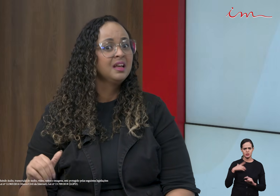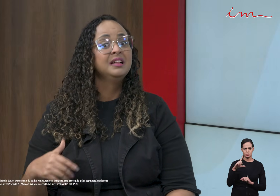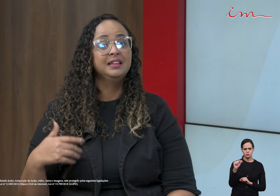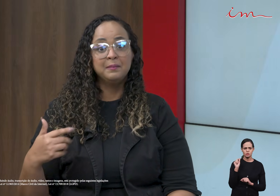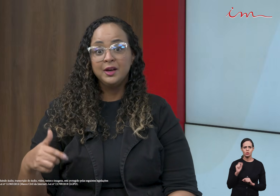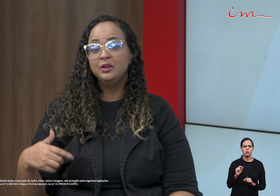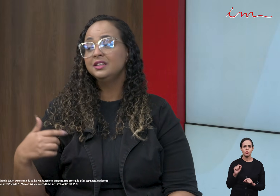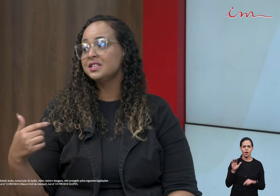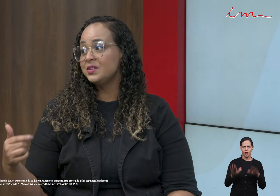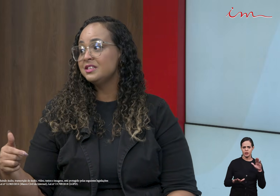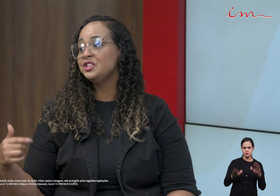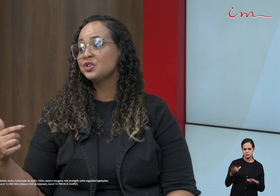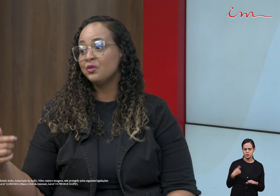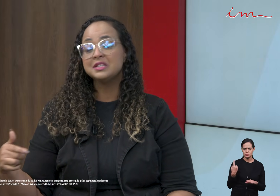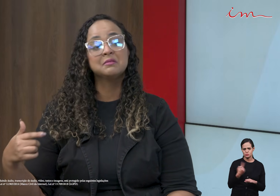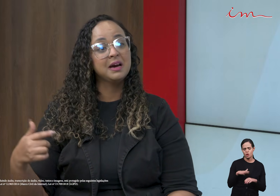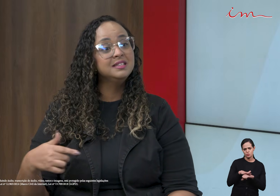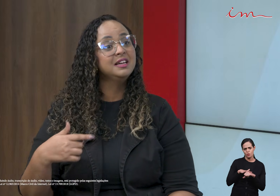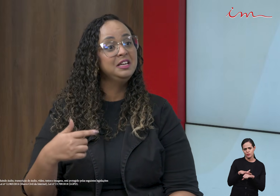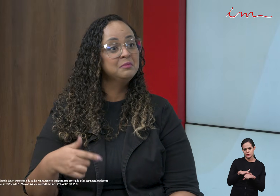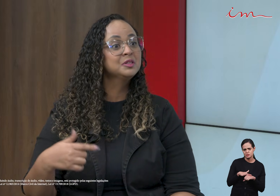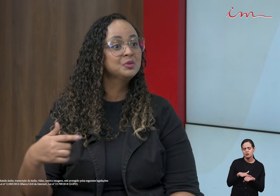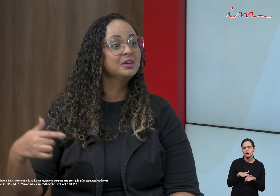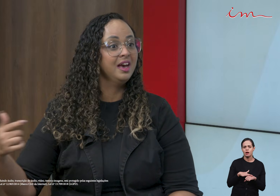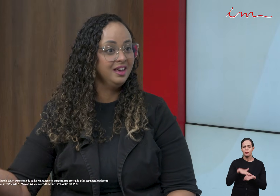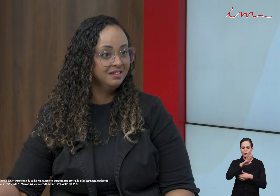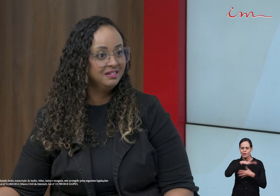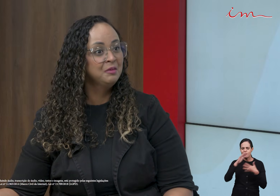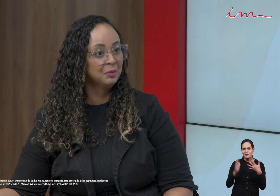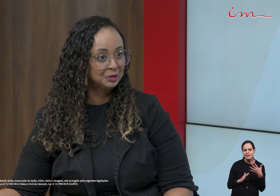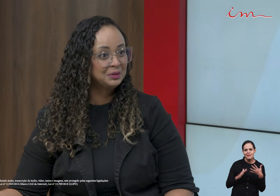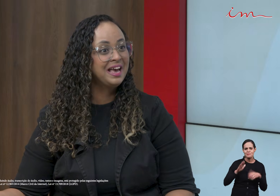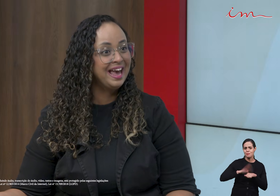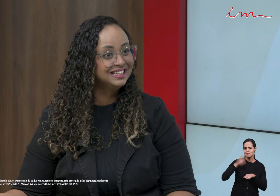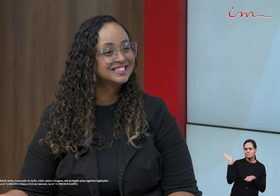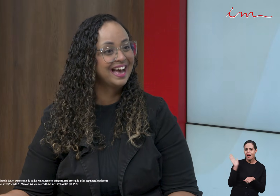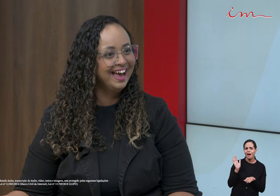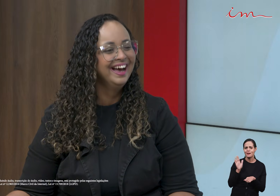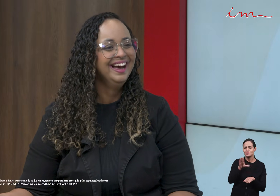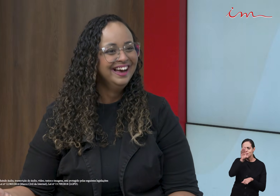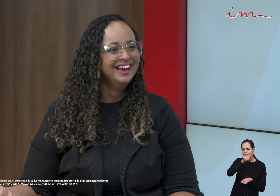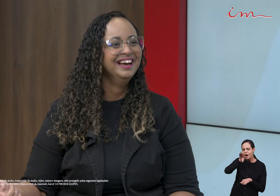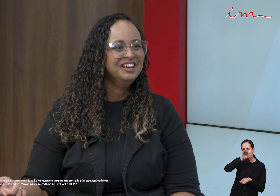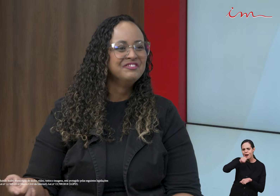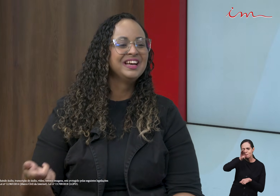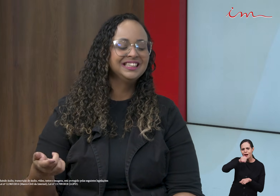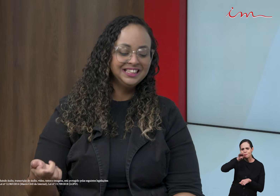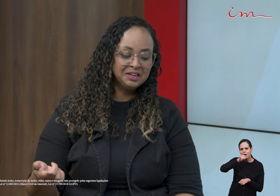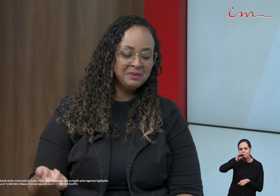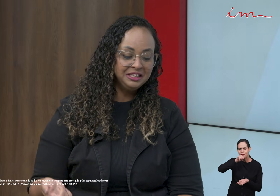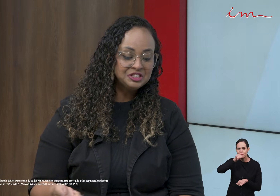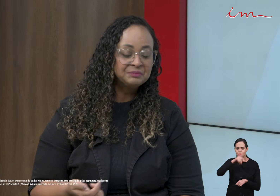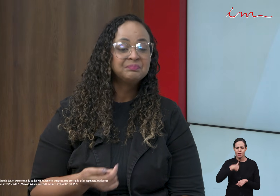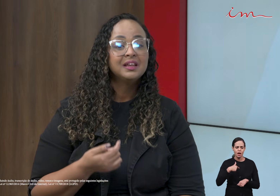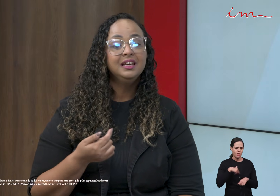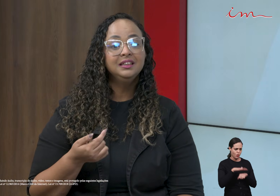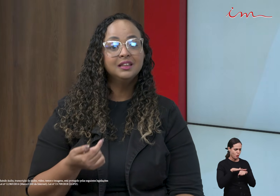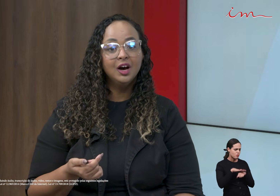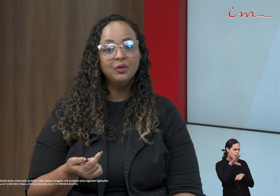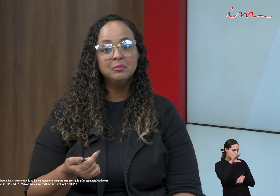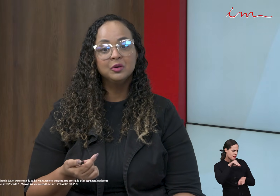escolha. Na maioria das vezes a gente conversa mais em Libras do que em português, Sim, né? Verdadeiramente.